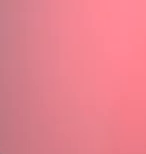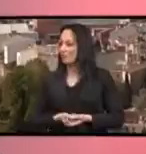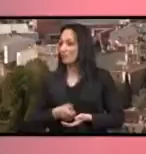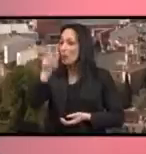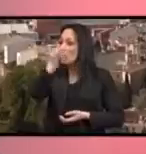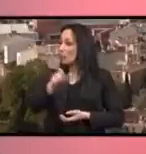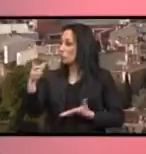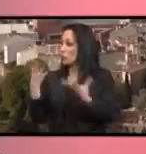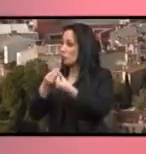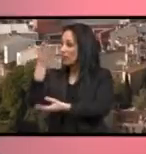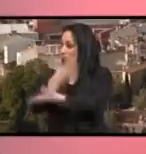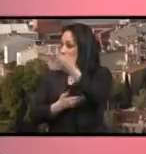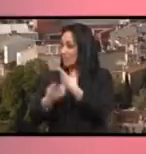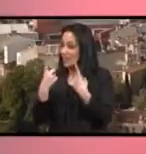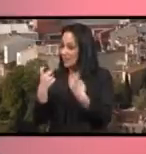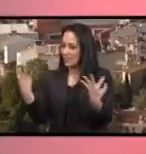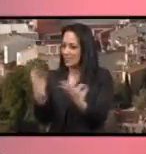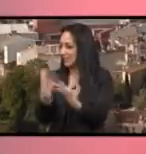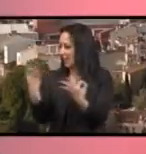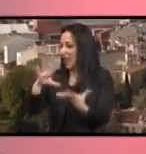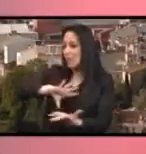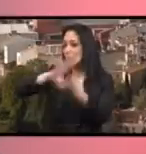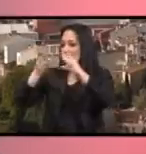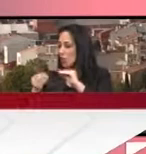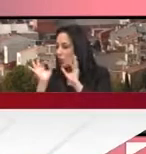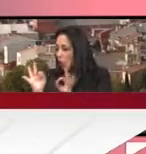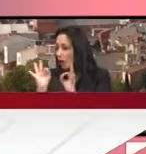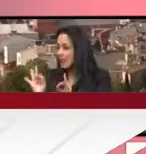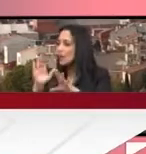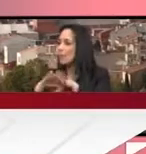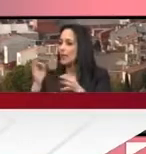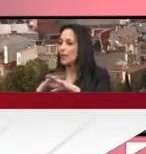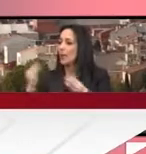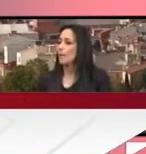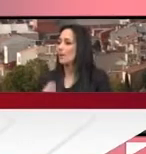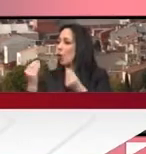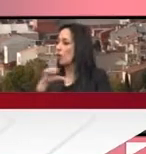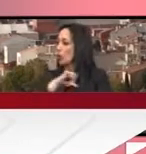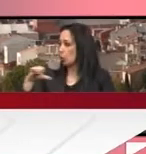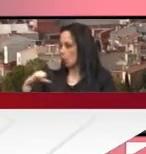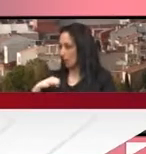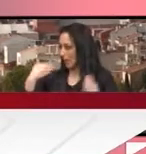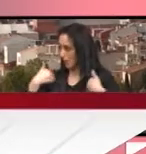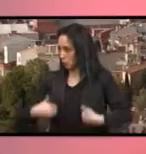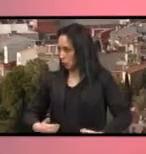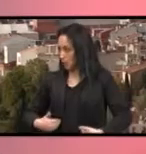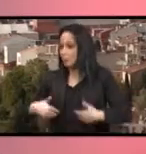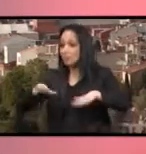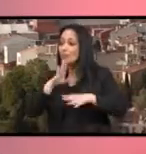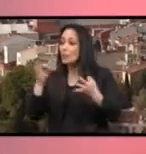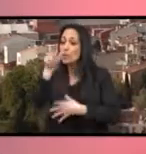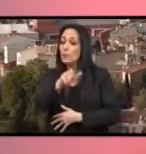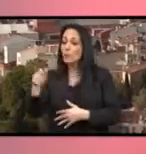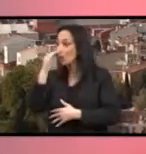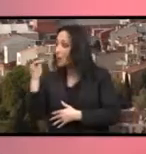Les persones amb discapacitat necessiten unes adequacions concretes per una millor autonomia personal. Llavors, quan són grans,